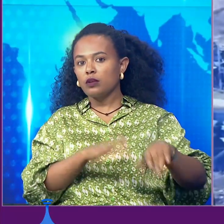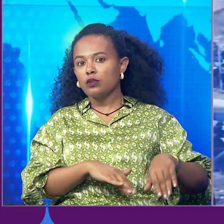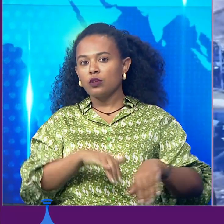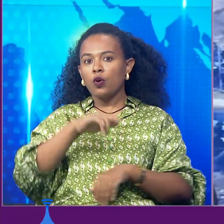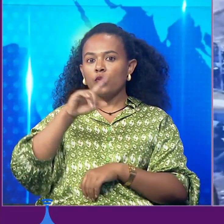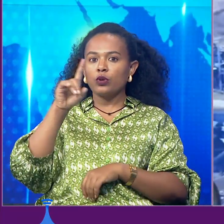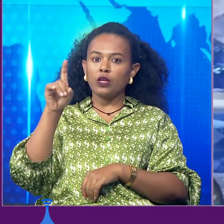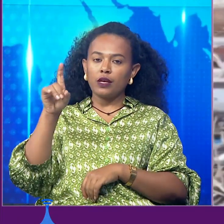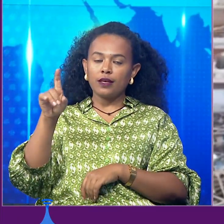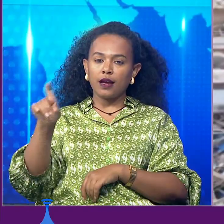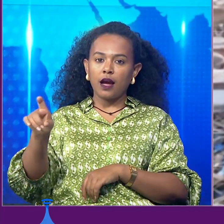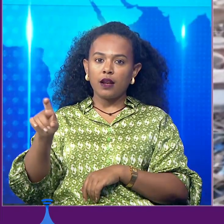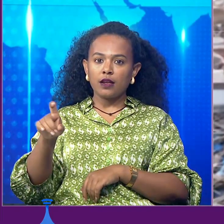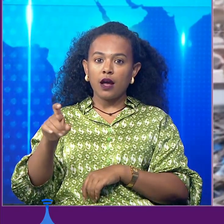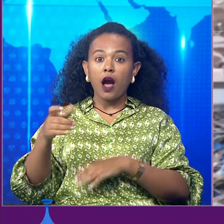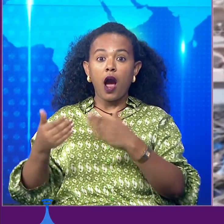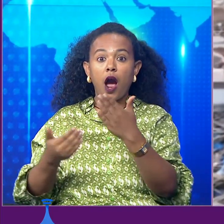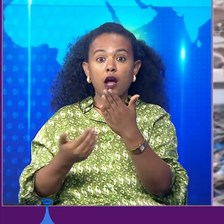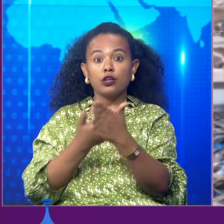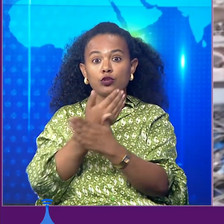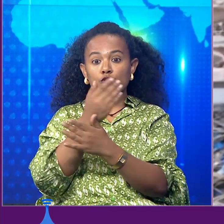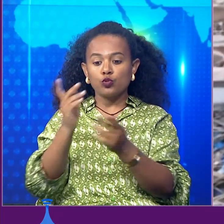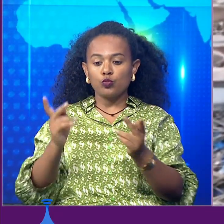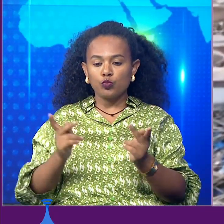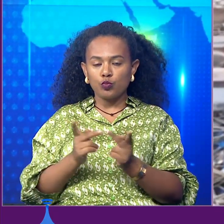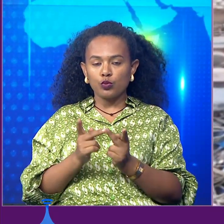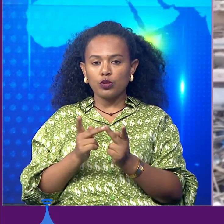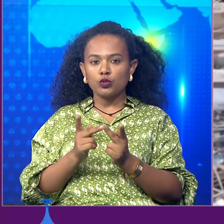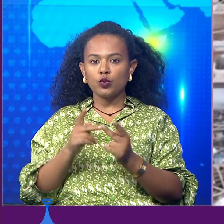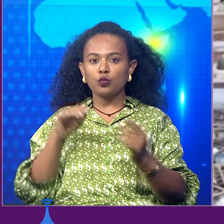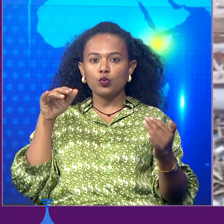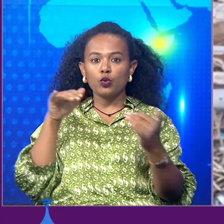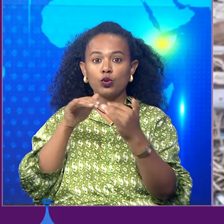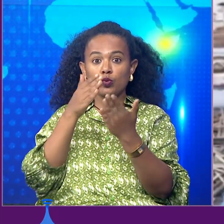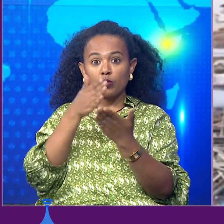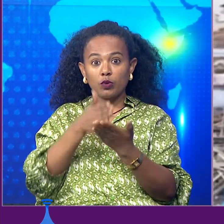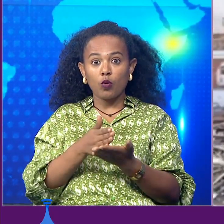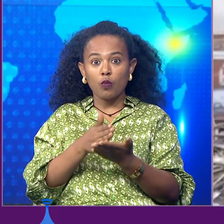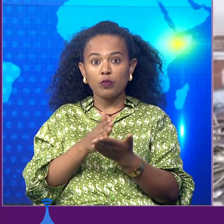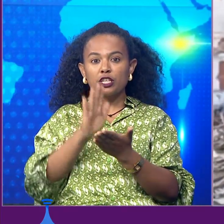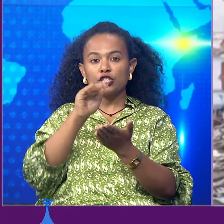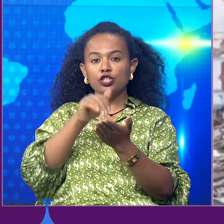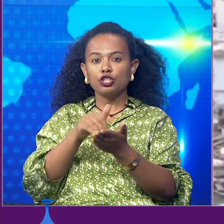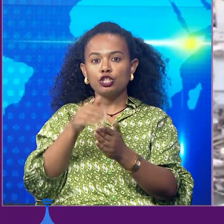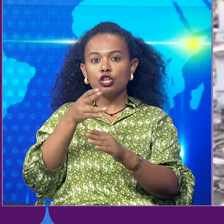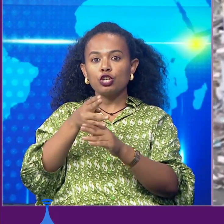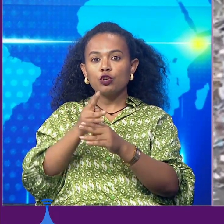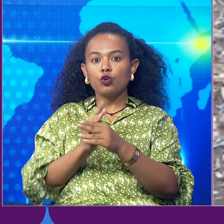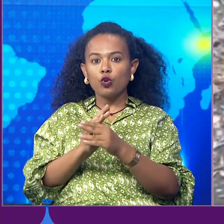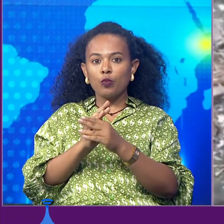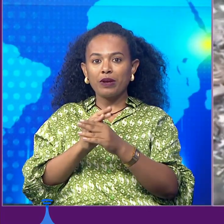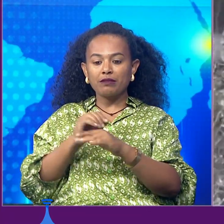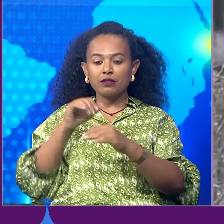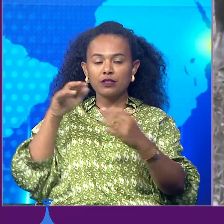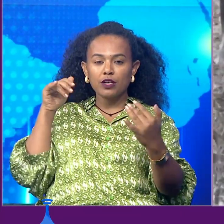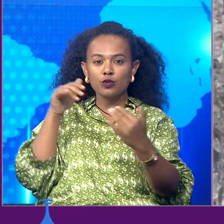ይጠይቃል። አዲሱ ድንበራቸውም ጦርነቱ የሚቆምበትን የ1000 ኪሎ ሜትር የጦር ግንባር